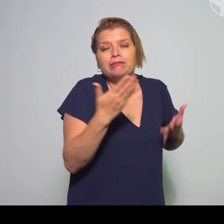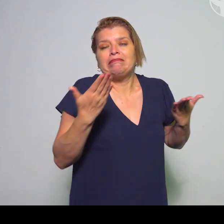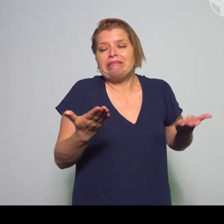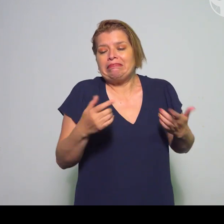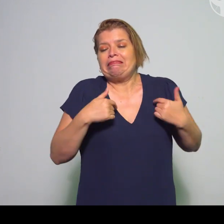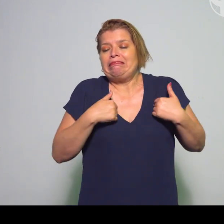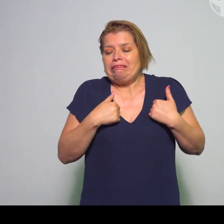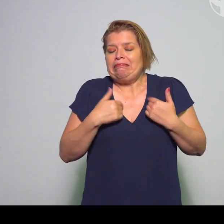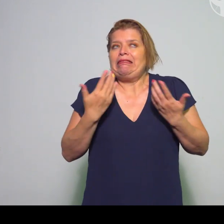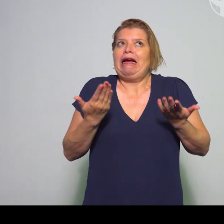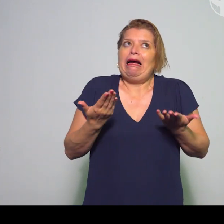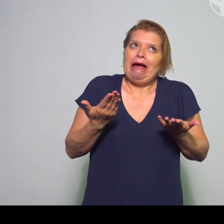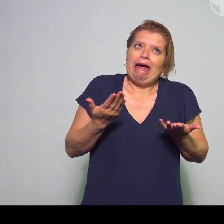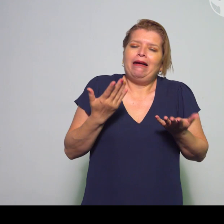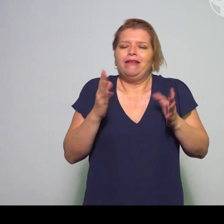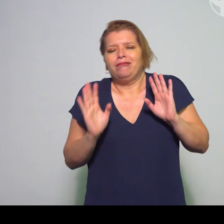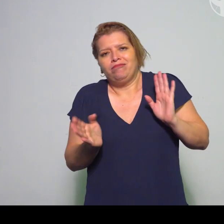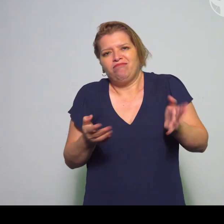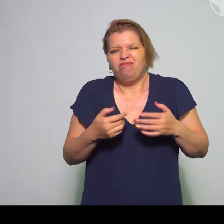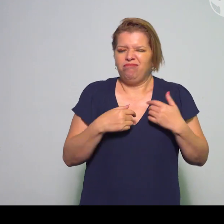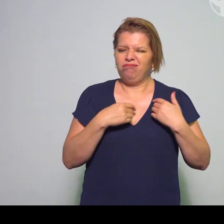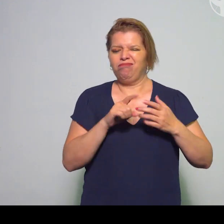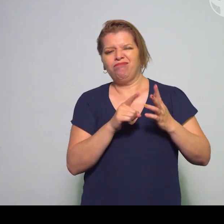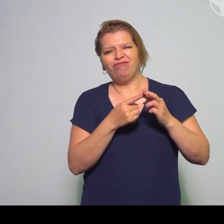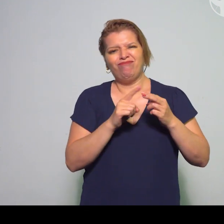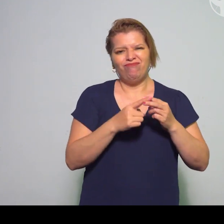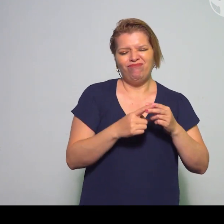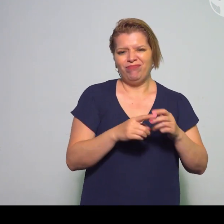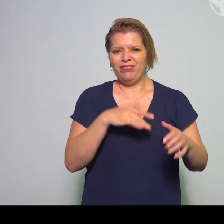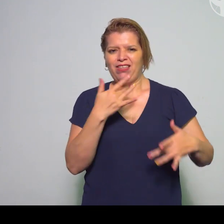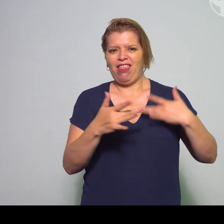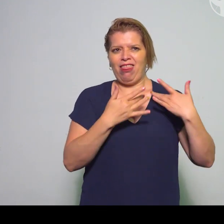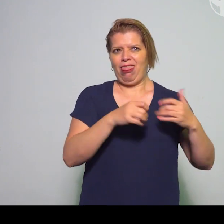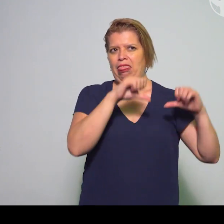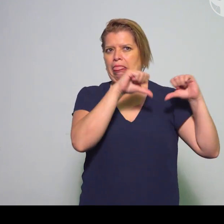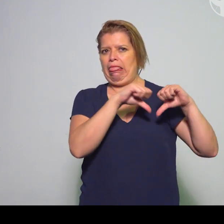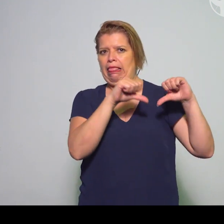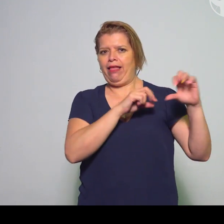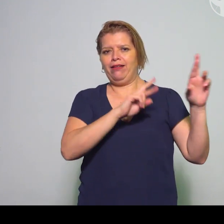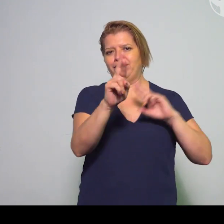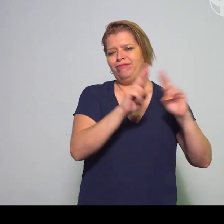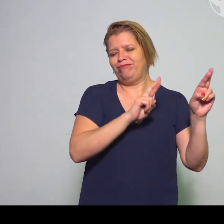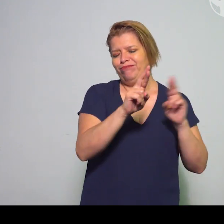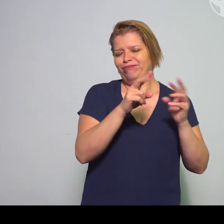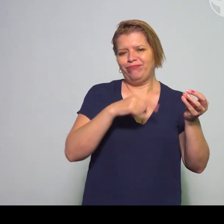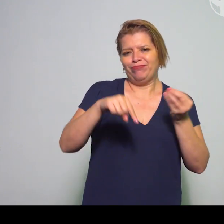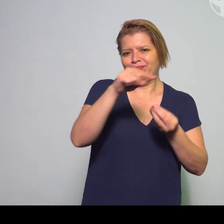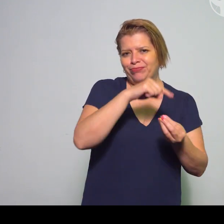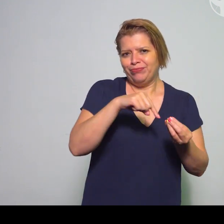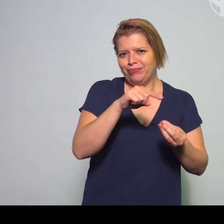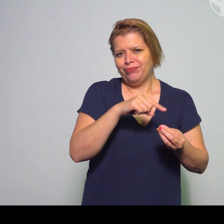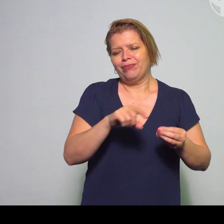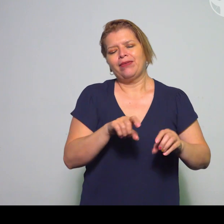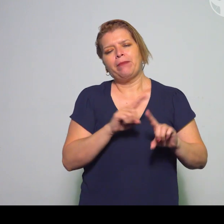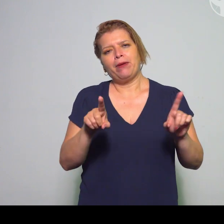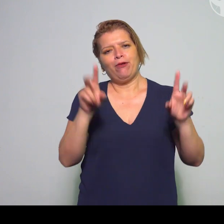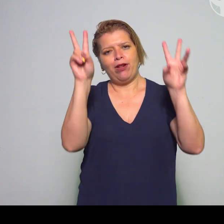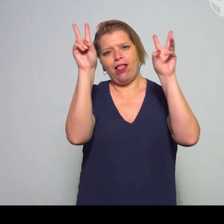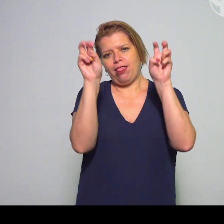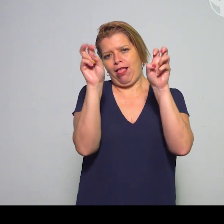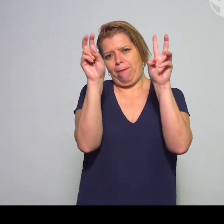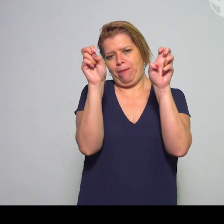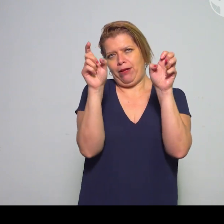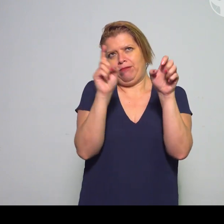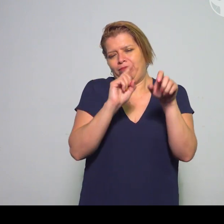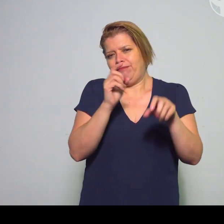mí me han contado que a veces los papás empiezan a caer en una disfuncionalidad de relaciones familiares.